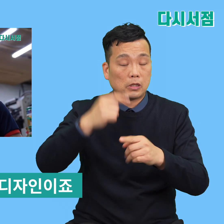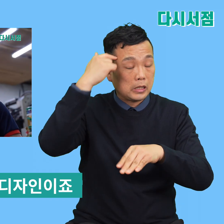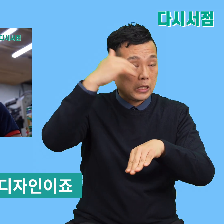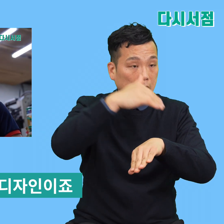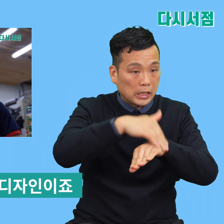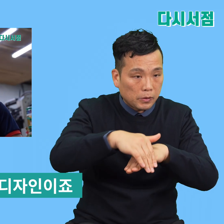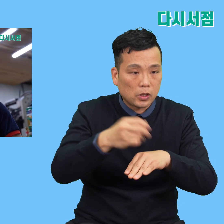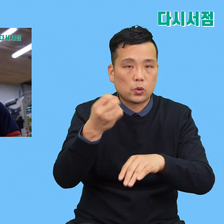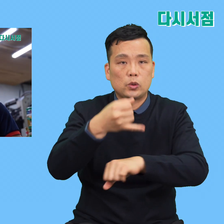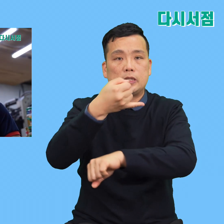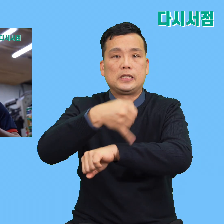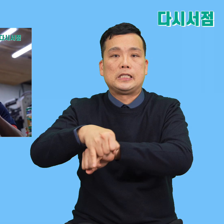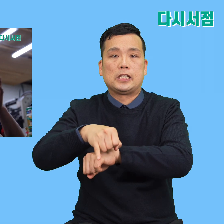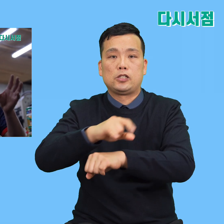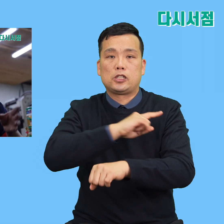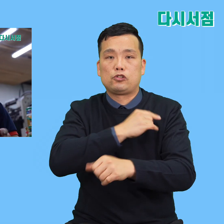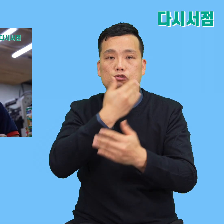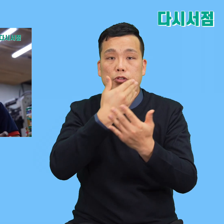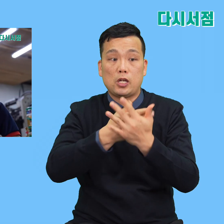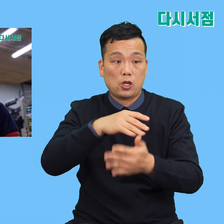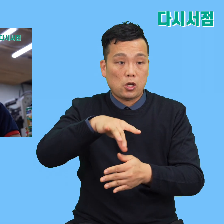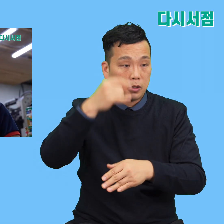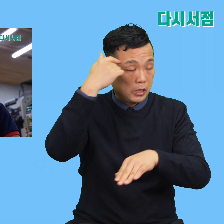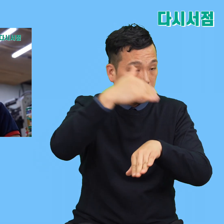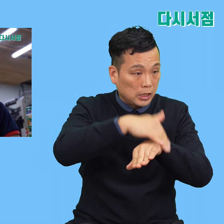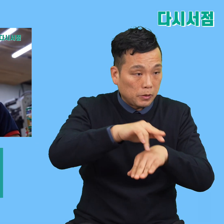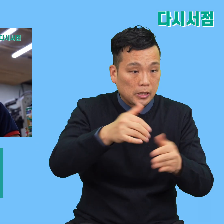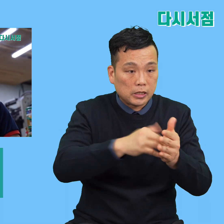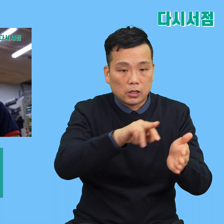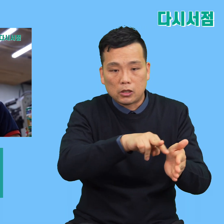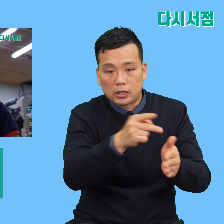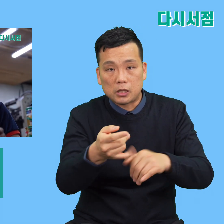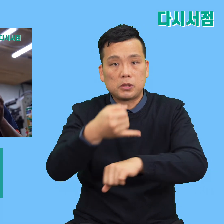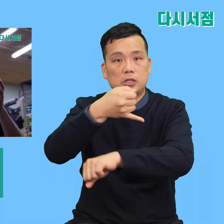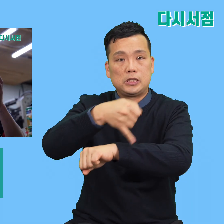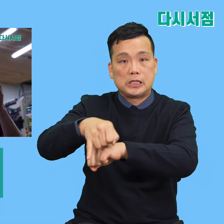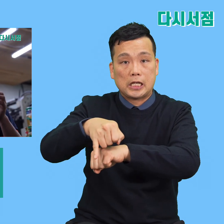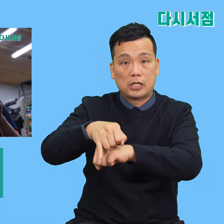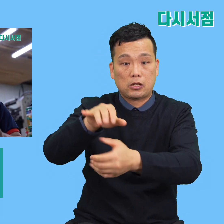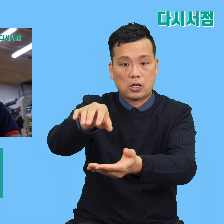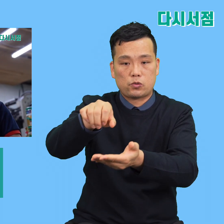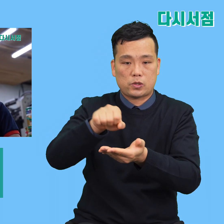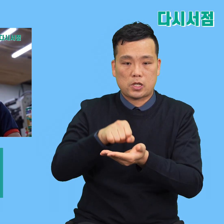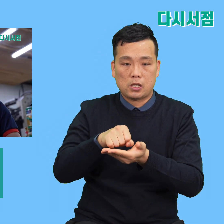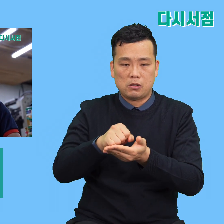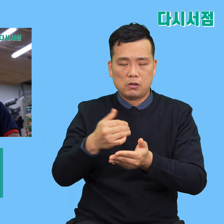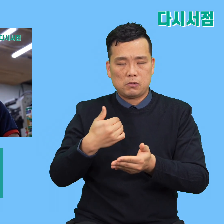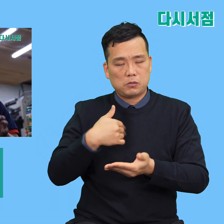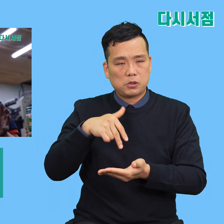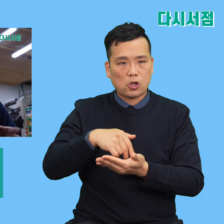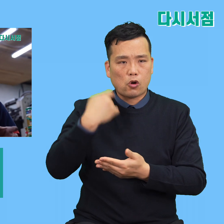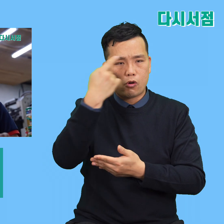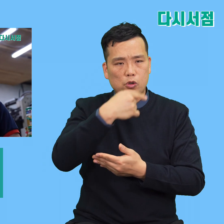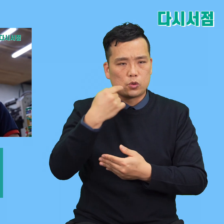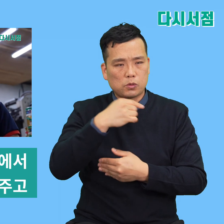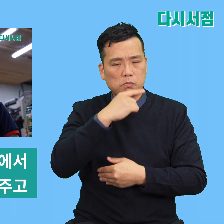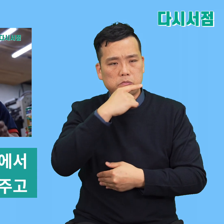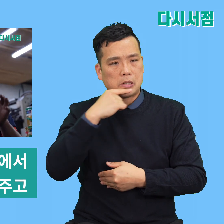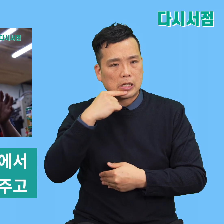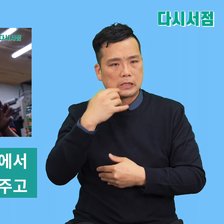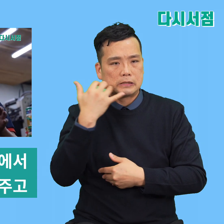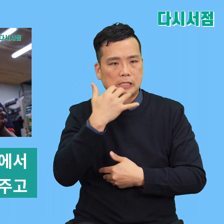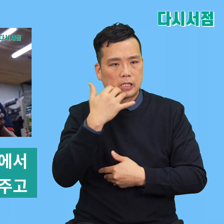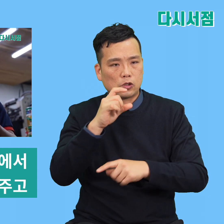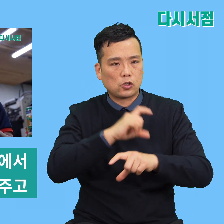기획하고 디자인이지. 일단 기획을 해갖고 디자인을 해갖고 뭐 나는 얼굴이 좀 빨갰으면 좋겠다.